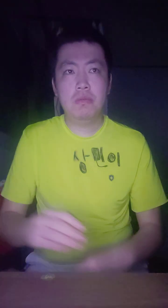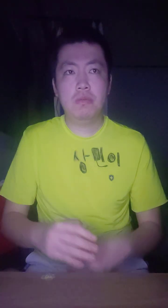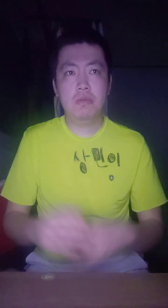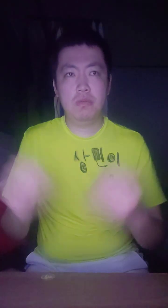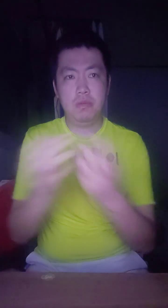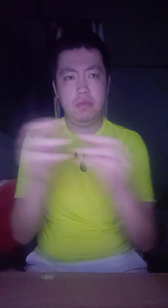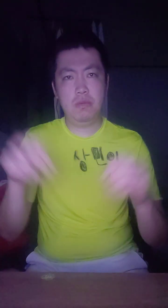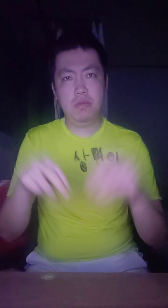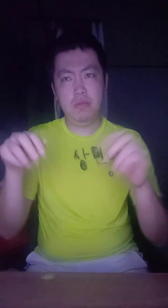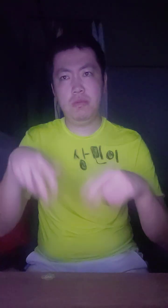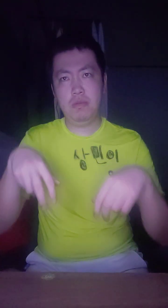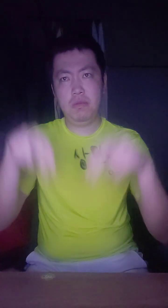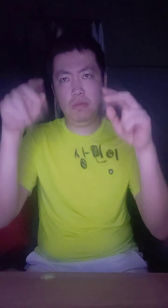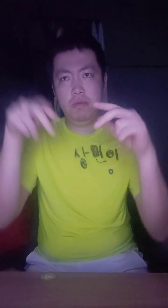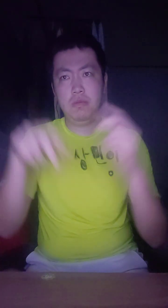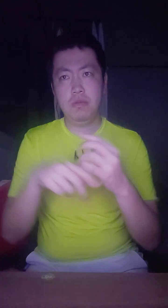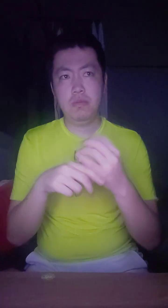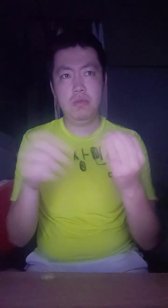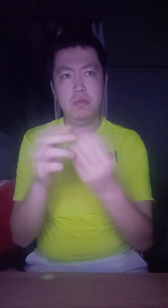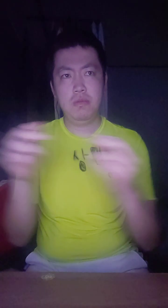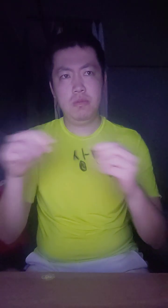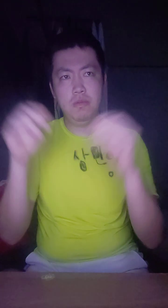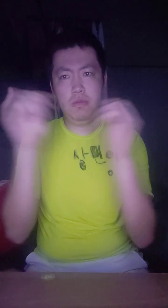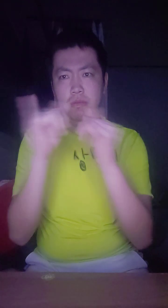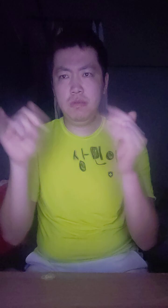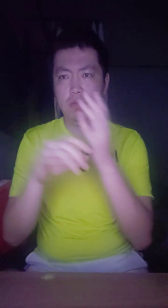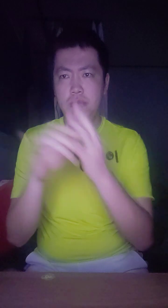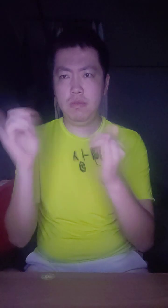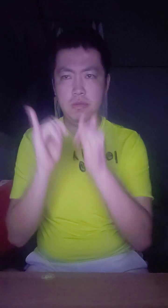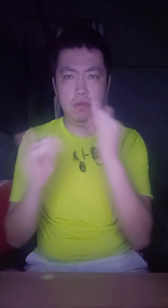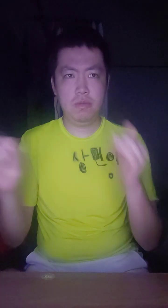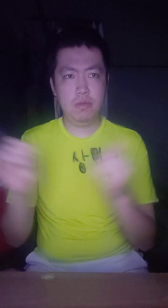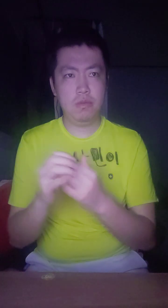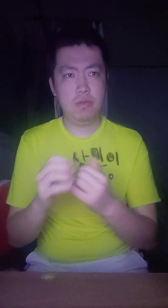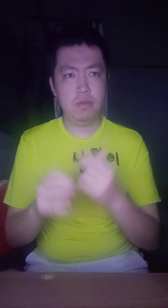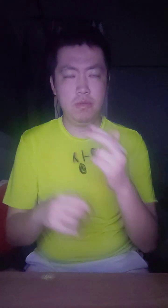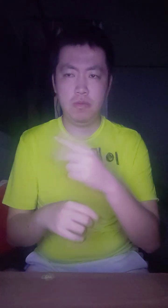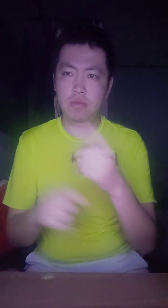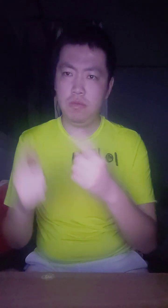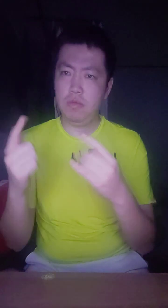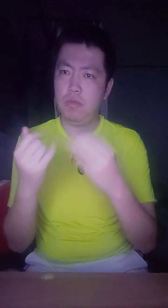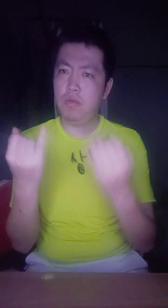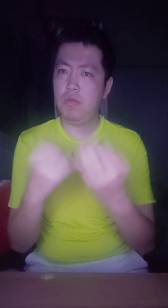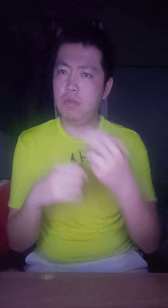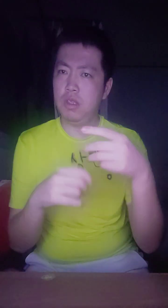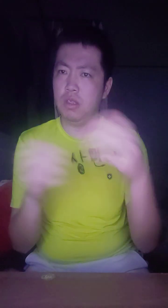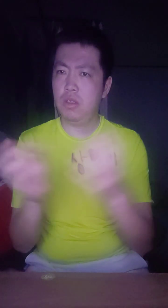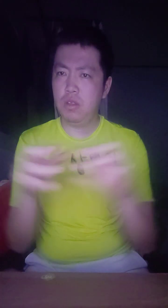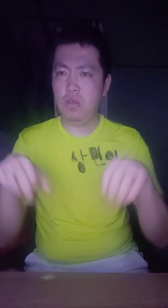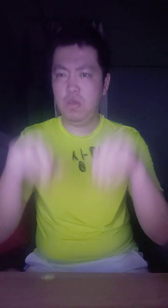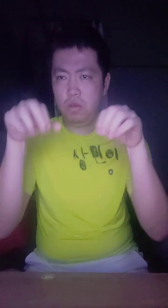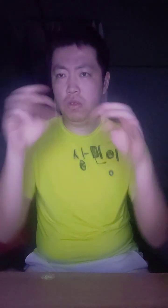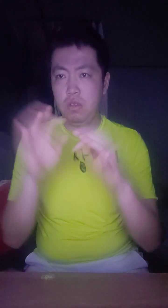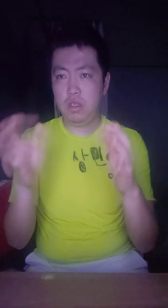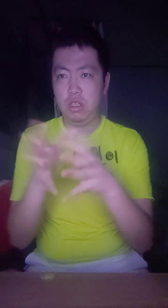전력 사용량이 크게 늘면서 정전 사고가 자주 나고 있습니다. 어젯밤 1,600가구가 정전된 창원의 한 아파트